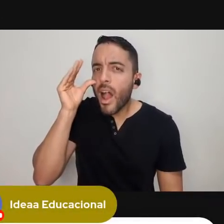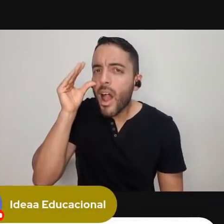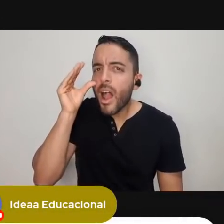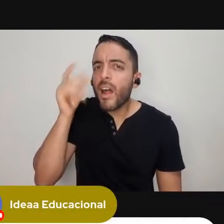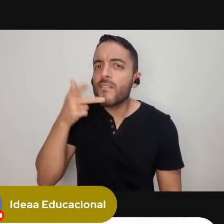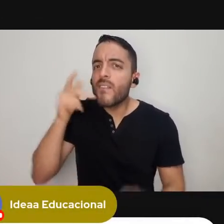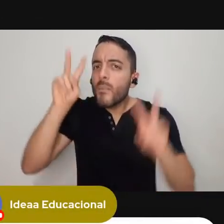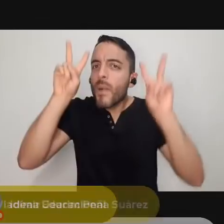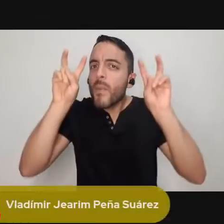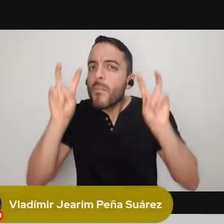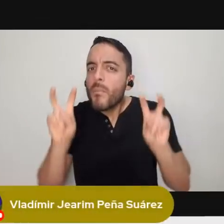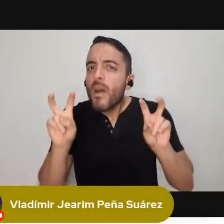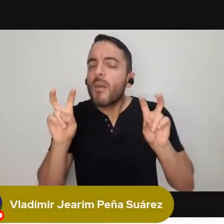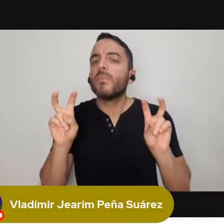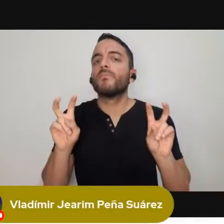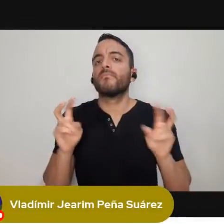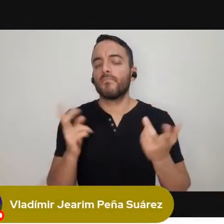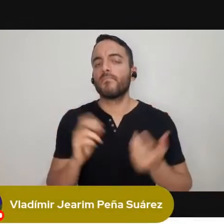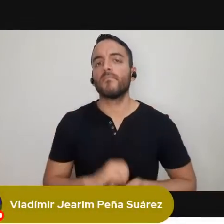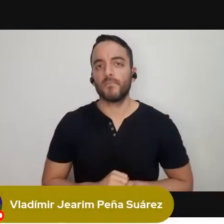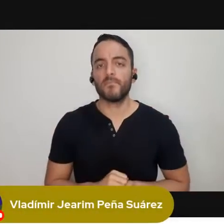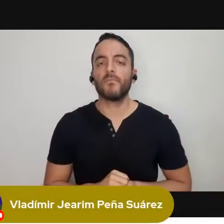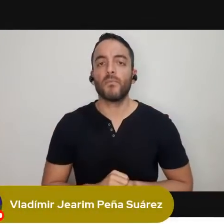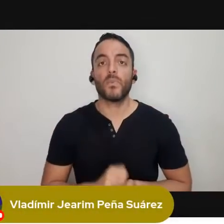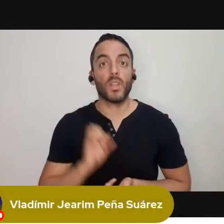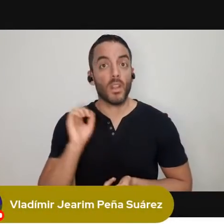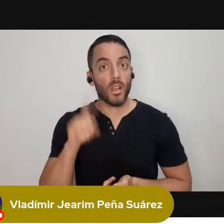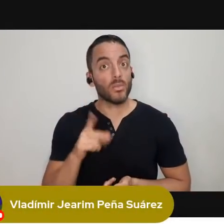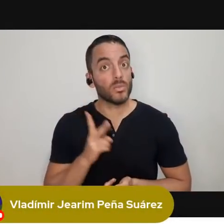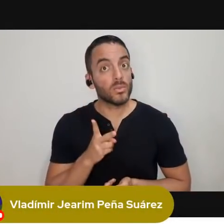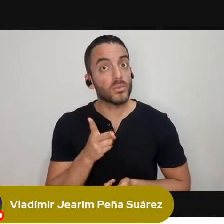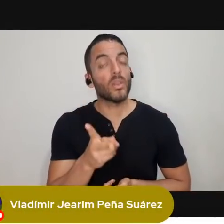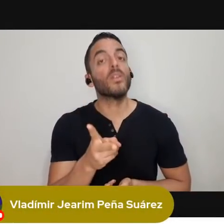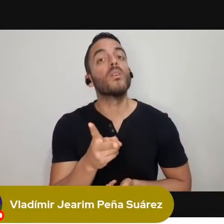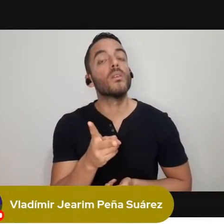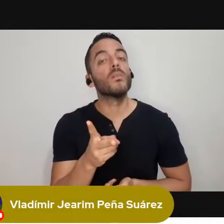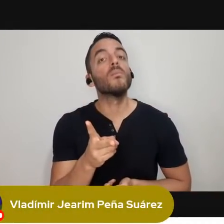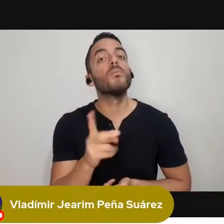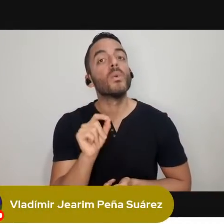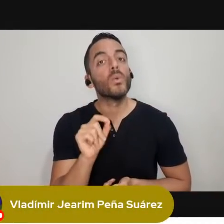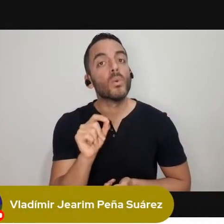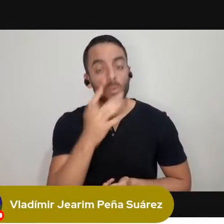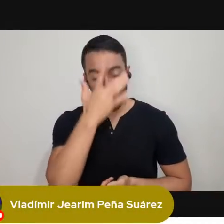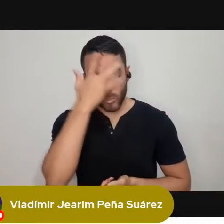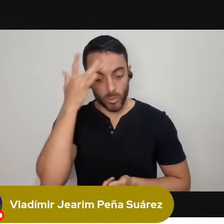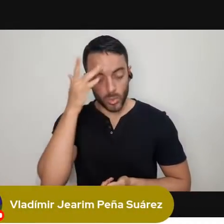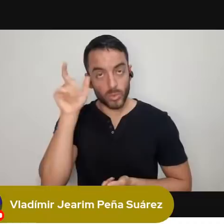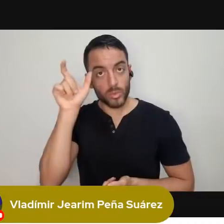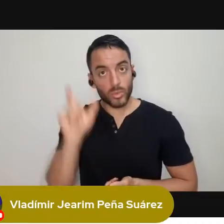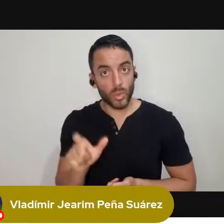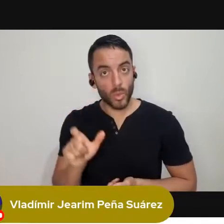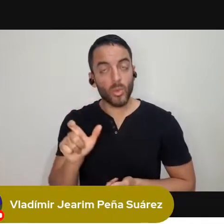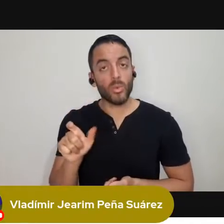que, enfim, encaminham sempre o ser humano para essa